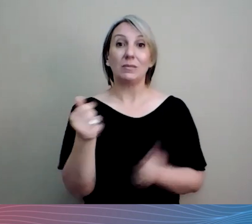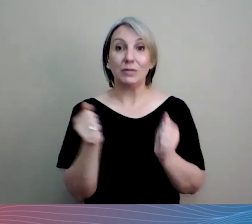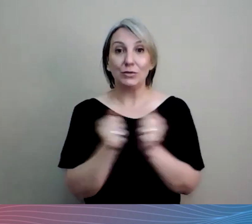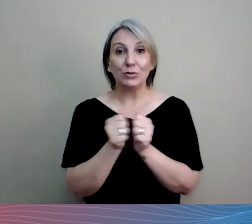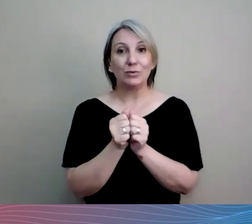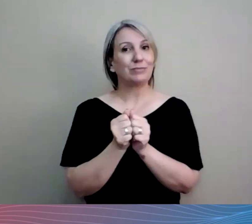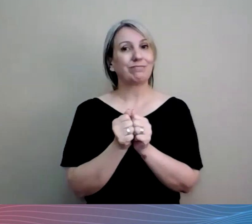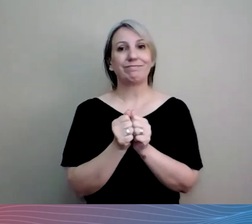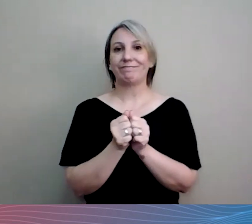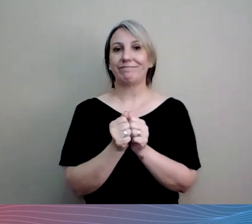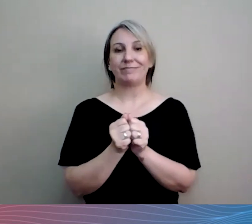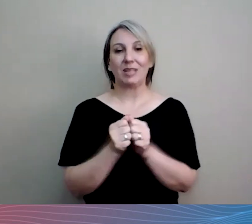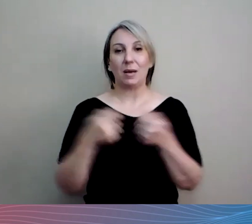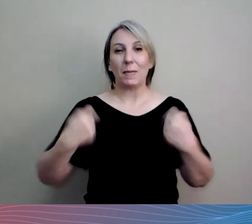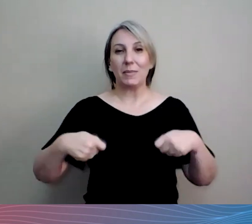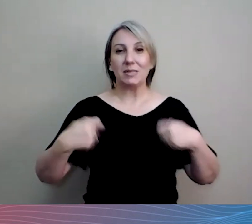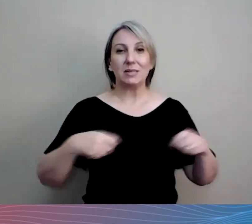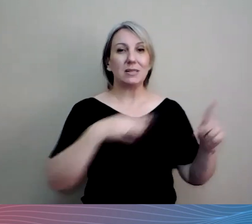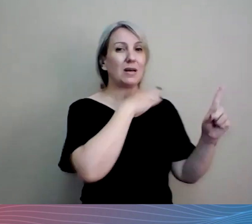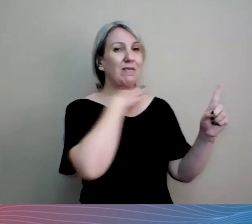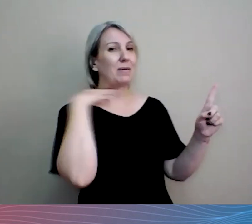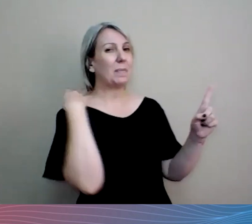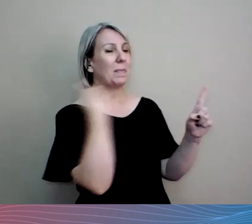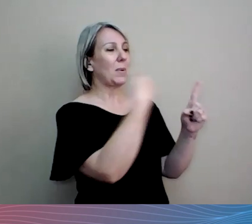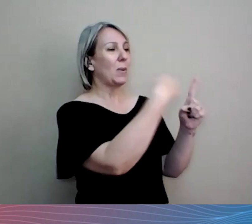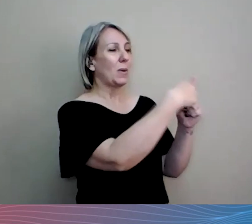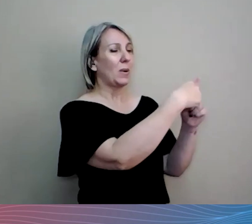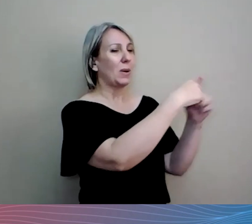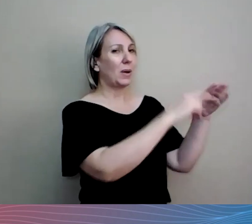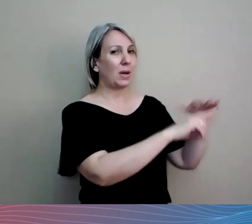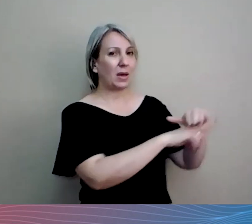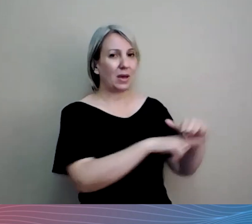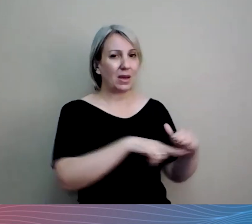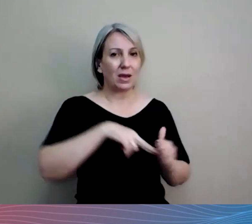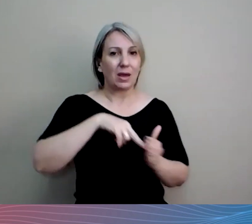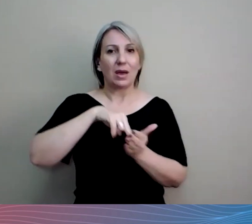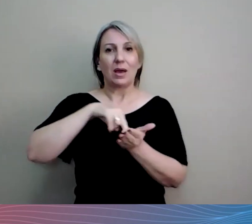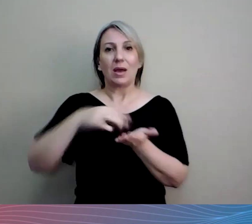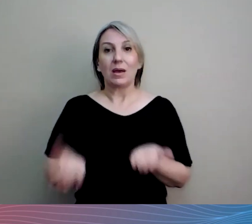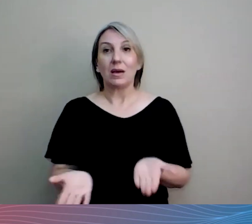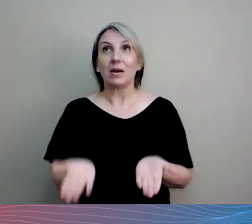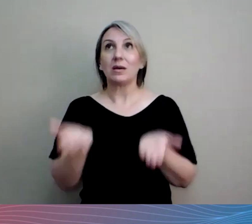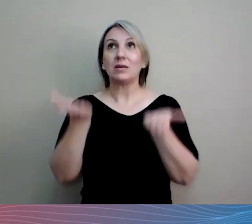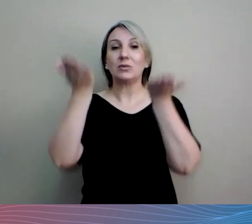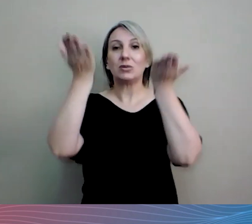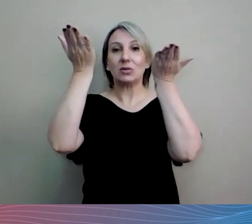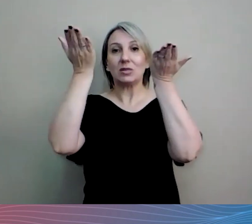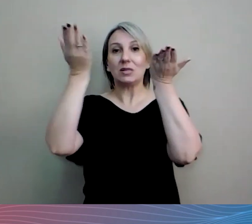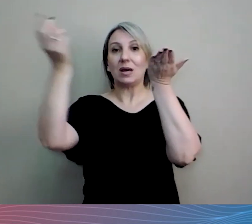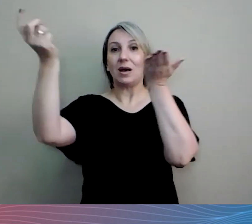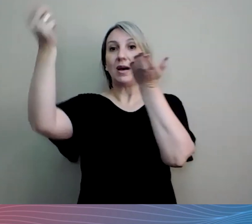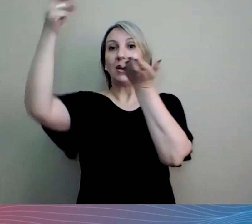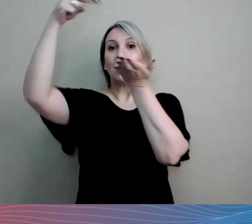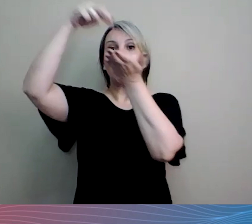morrer, né, e ele ressuscitar, mas ele voltaria em que forma? Versículo 17. que é o Espírito, o outro Consolador